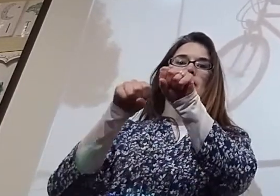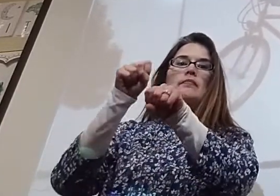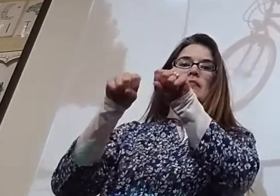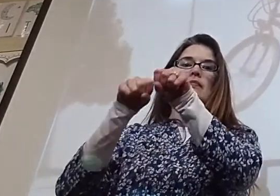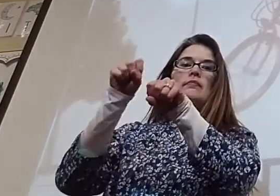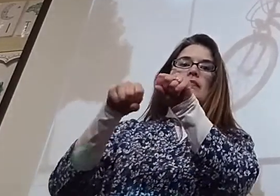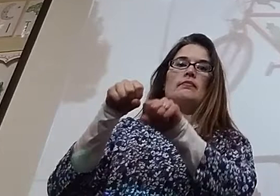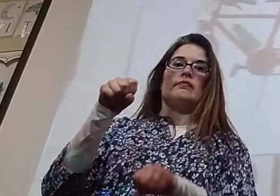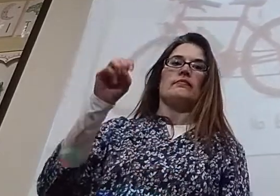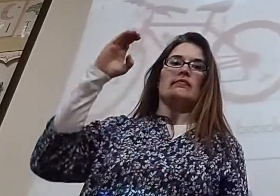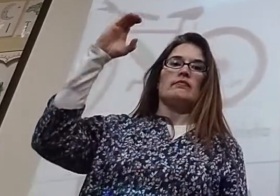bicicleta, se,